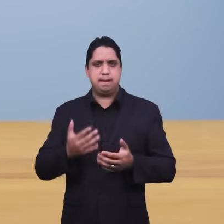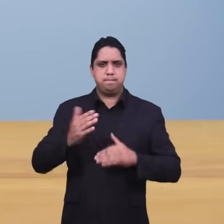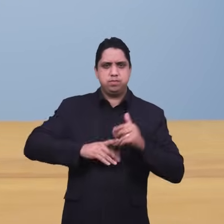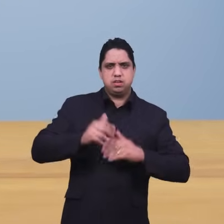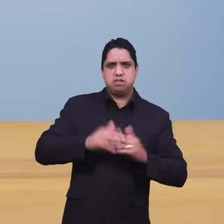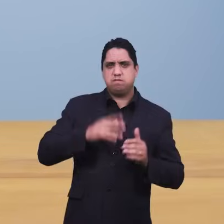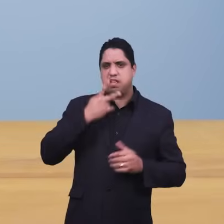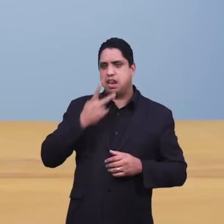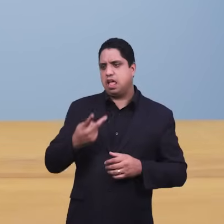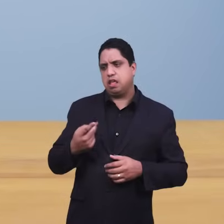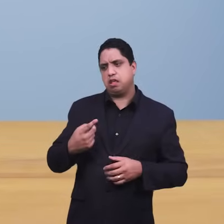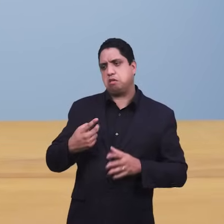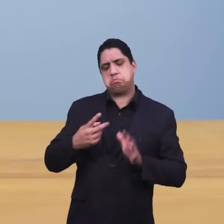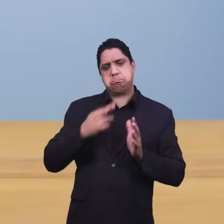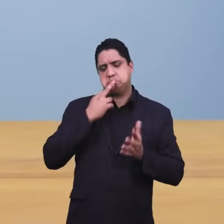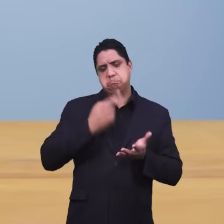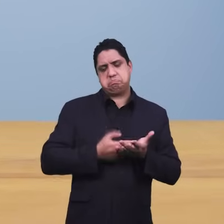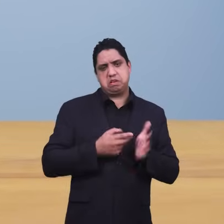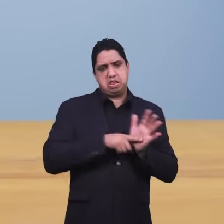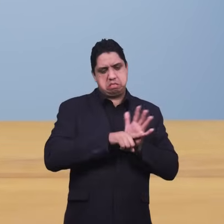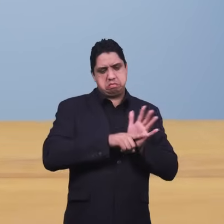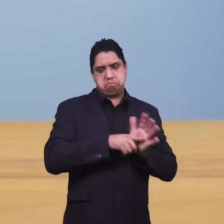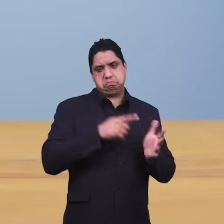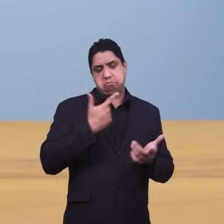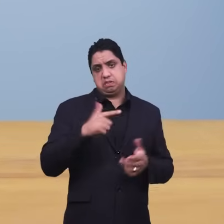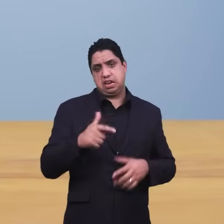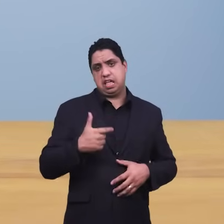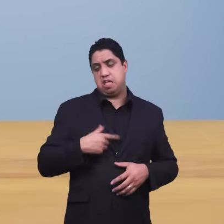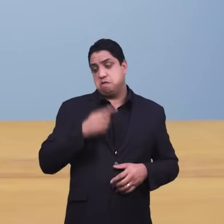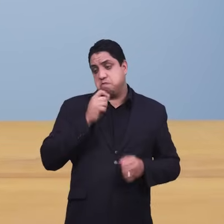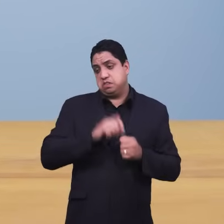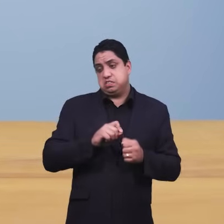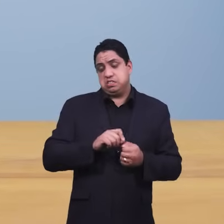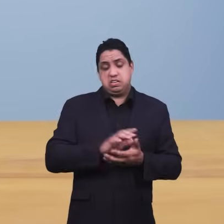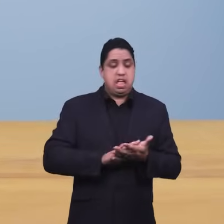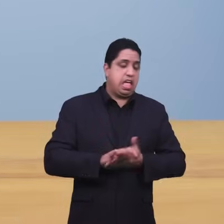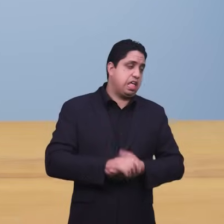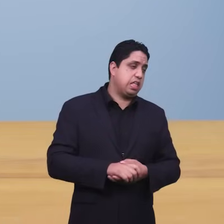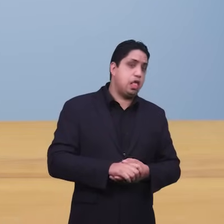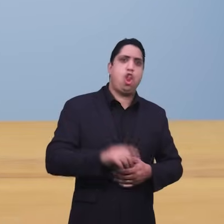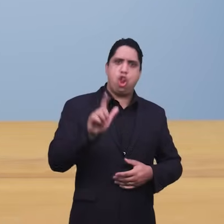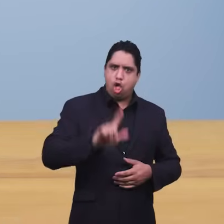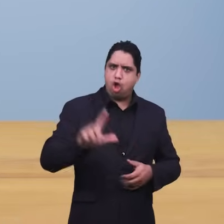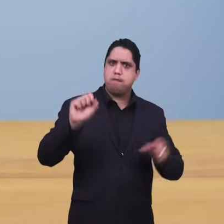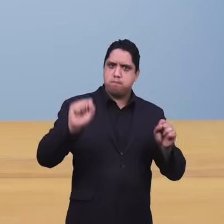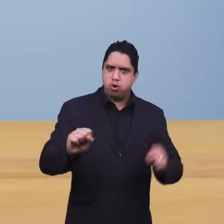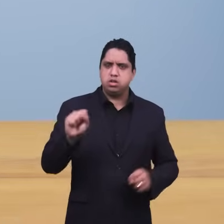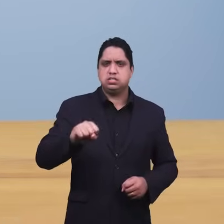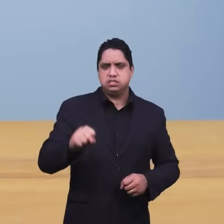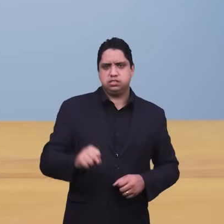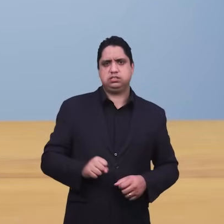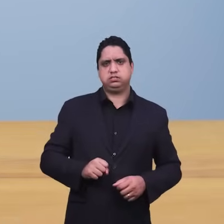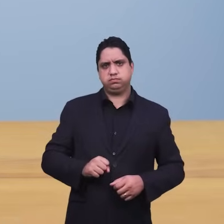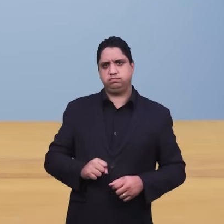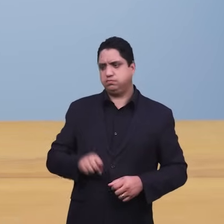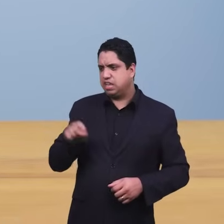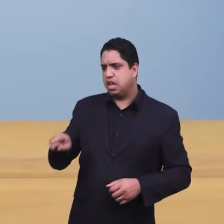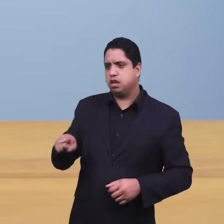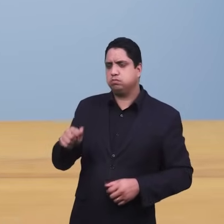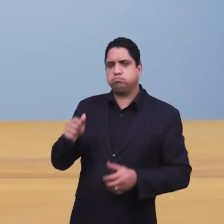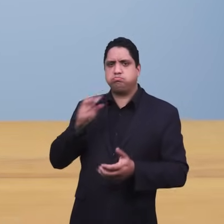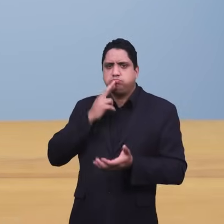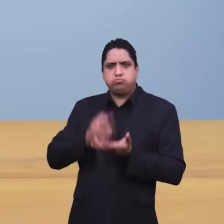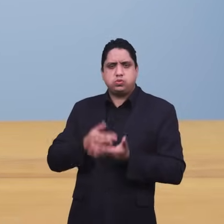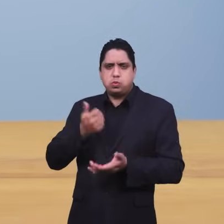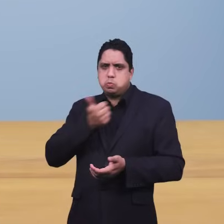nada. Claro que nós podemos. Na escola, nós podemos atuar com um aluno que ainda não tem um diagnóstico? Sim.